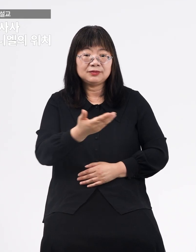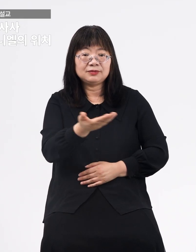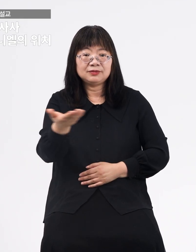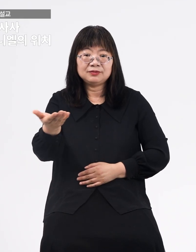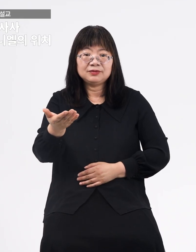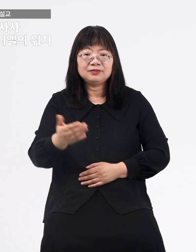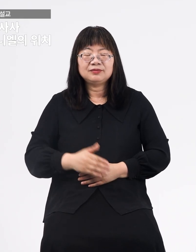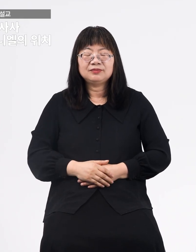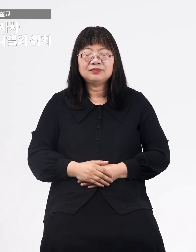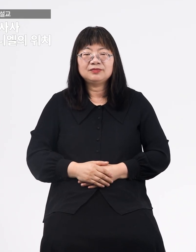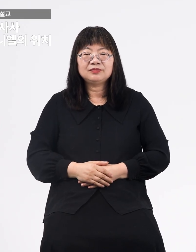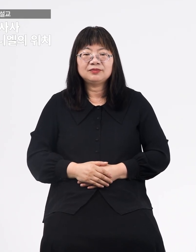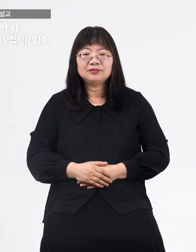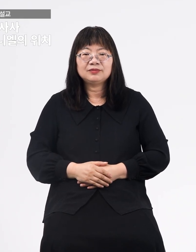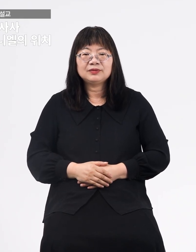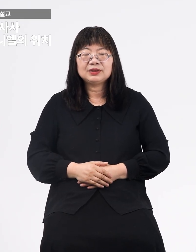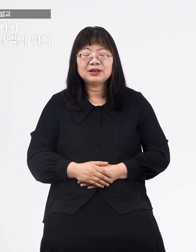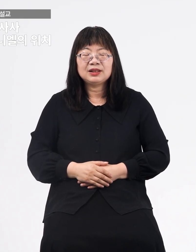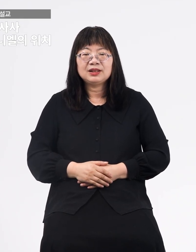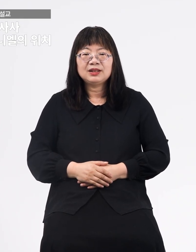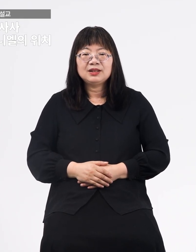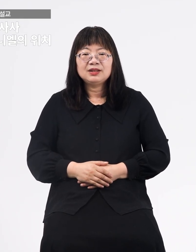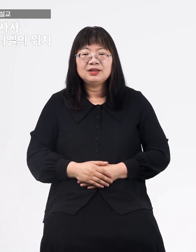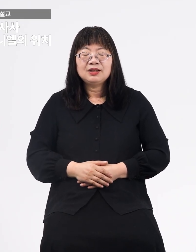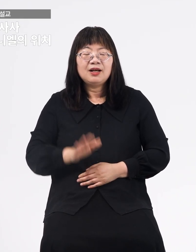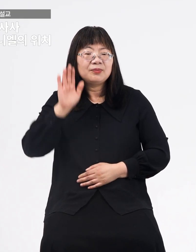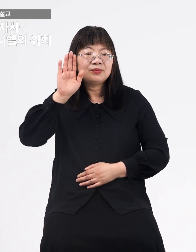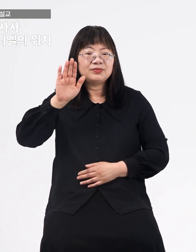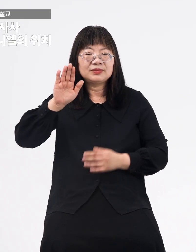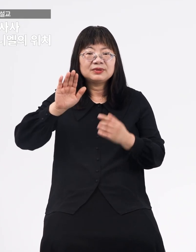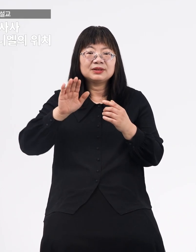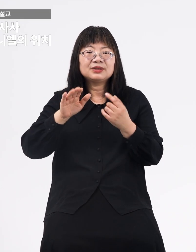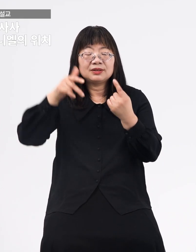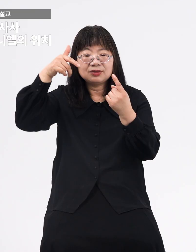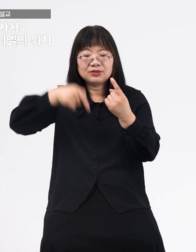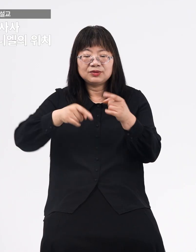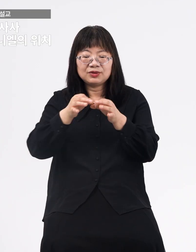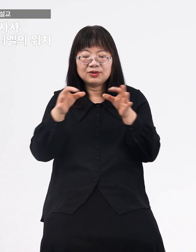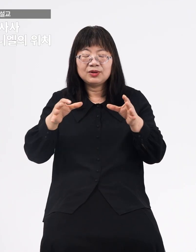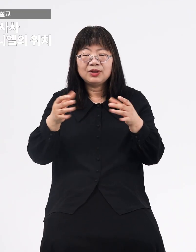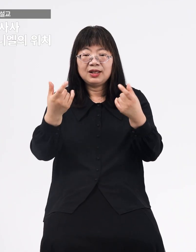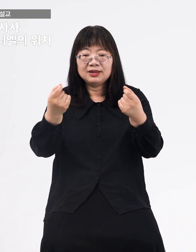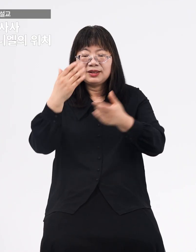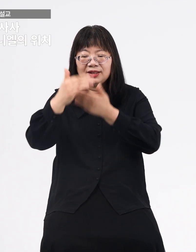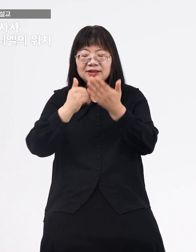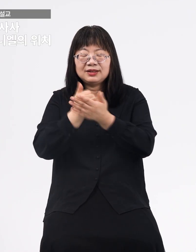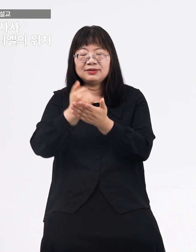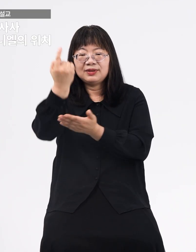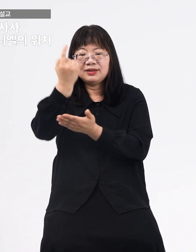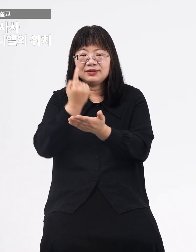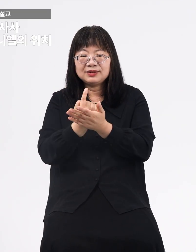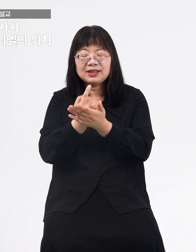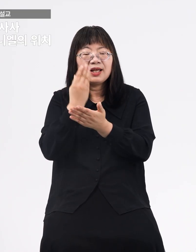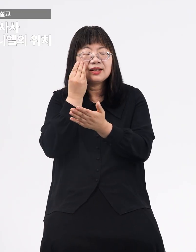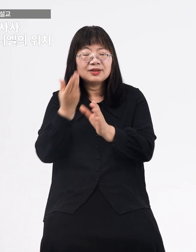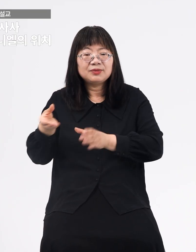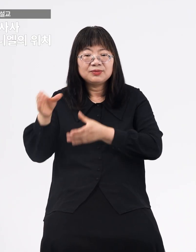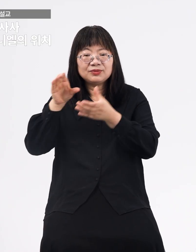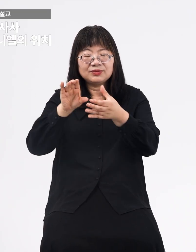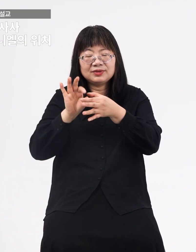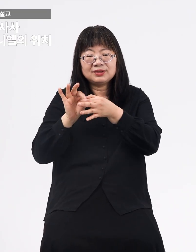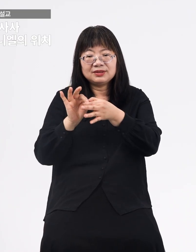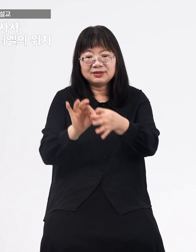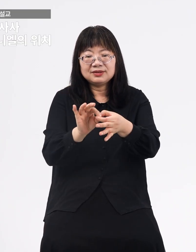여러분들이 밟아야 될 또 한 주의 시간표에도 그런 하나님의 임재와 기름 부으심이